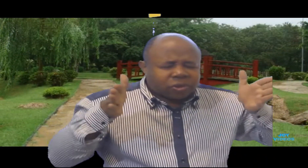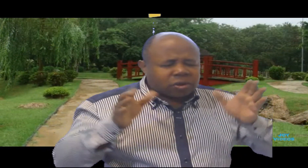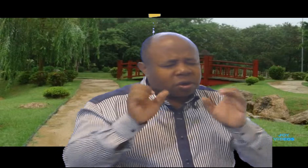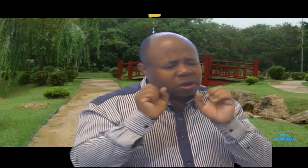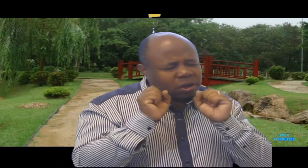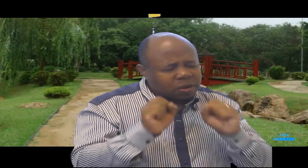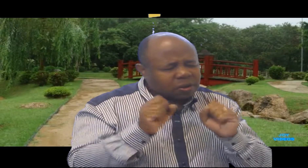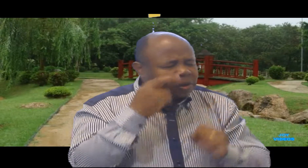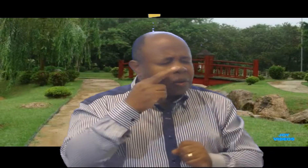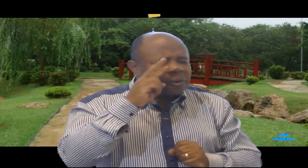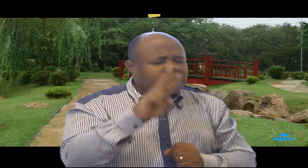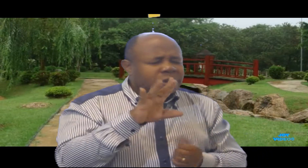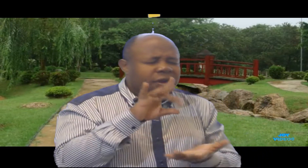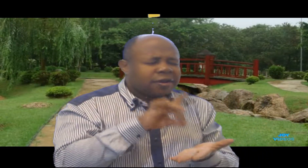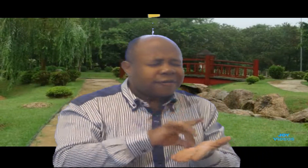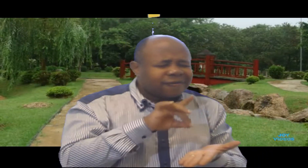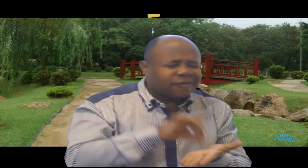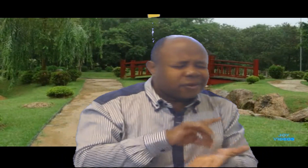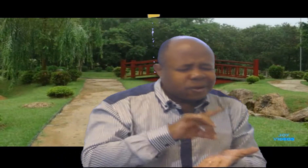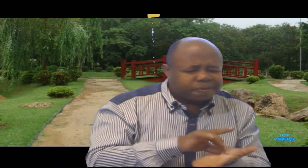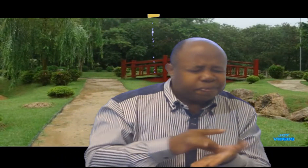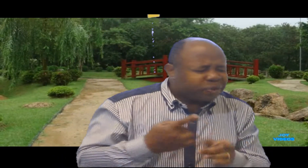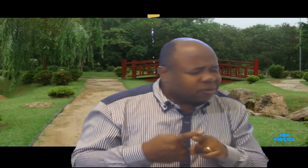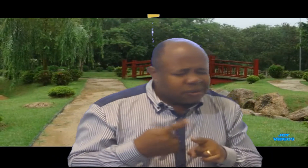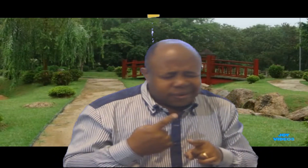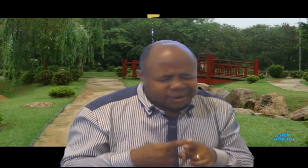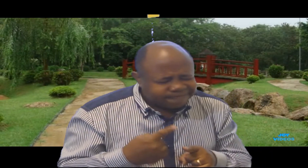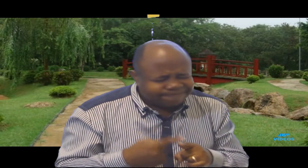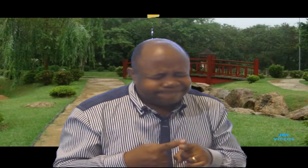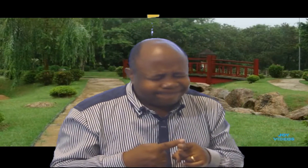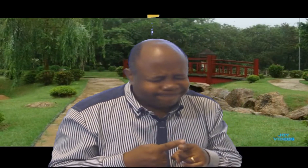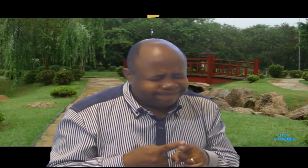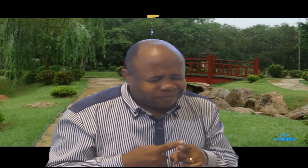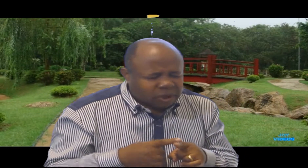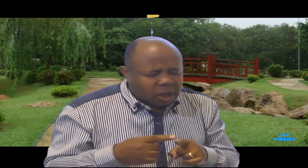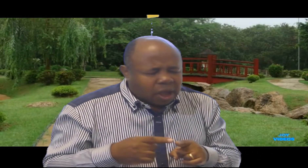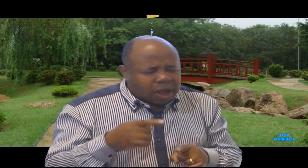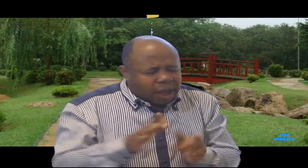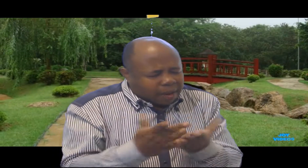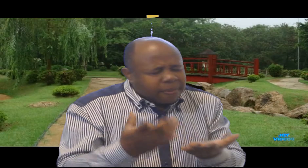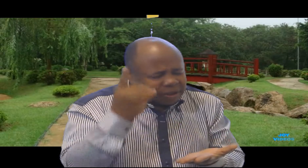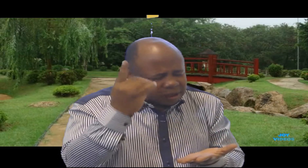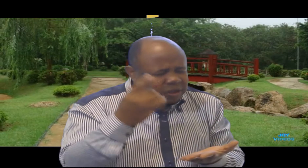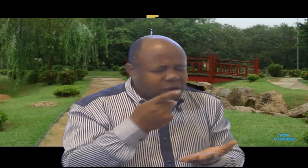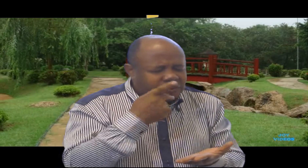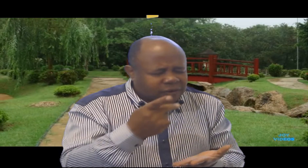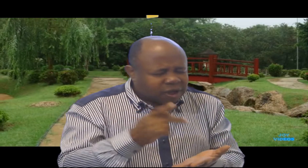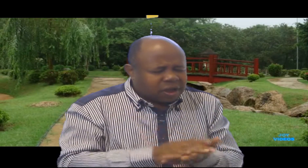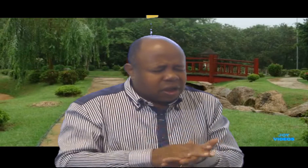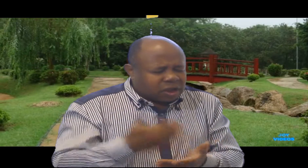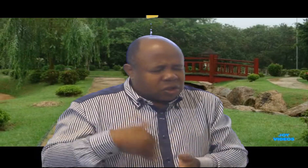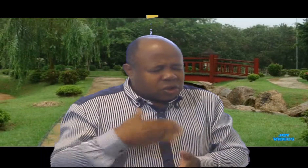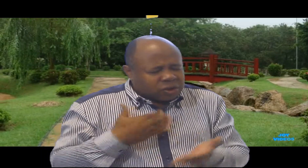a verdade. Porque a tua palavra diz que se o teu povo que se chama pelo